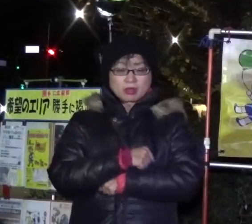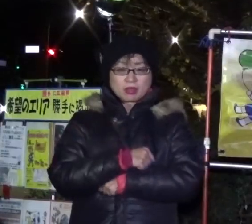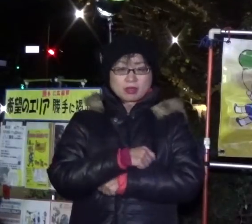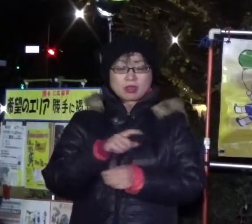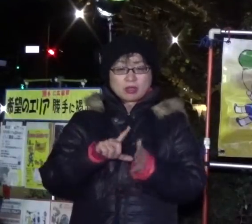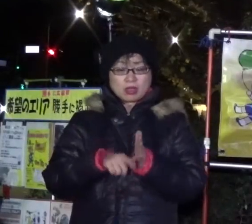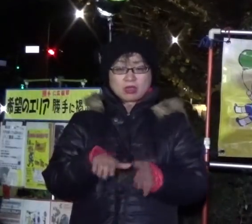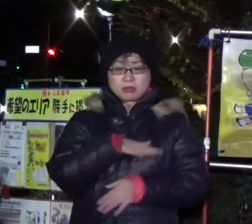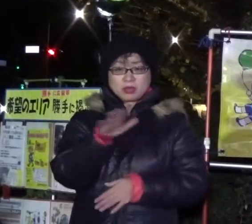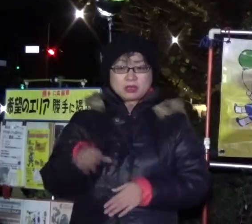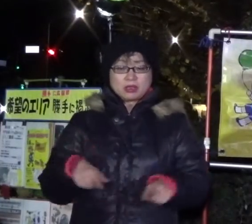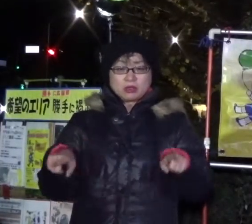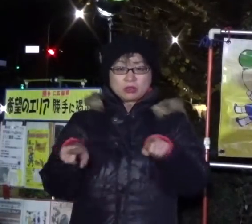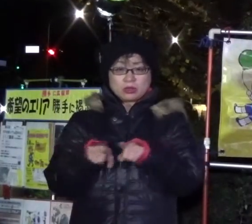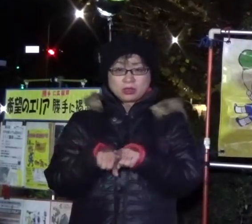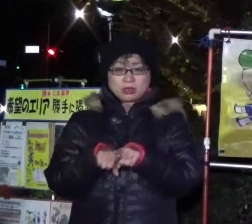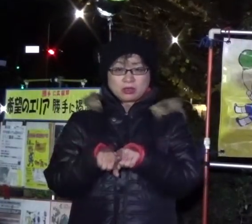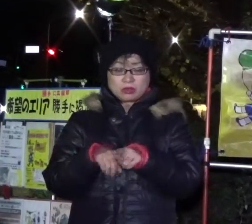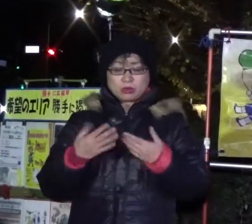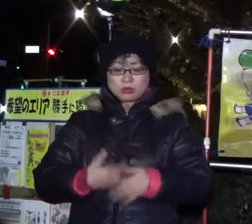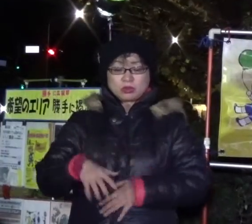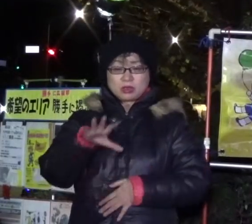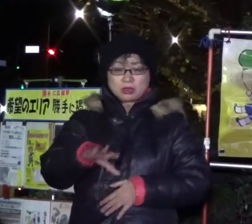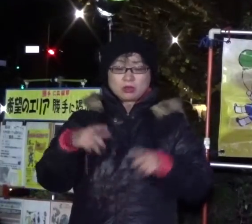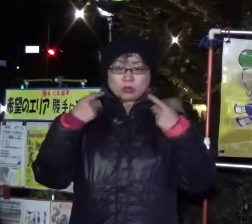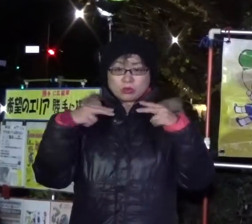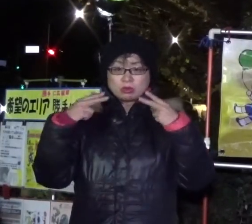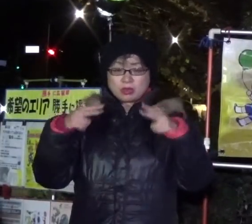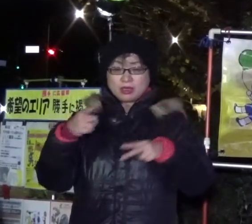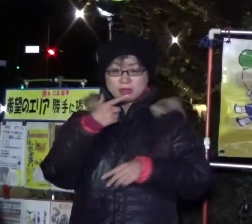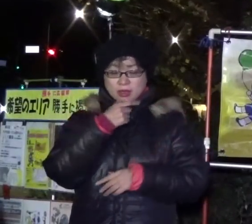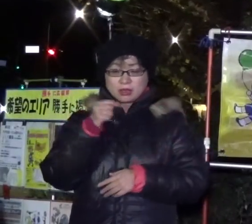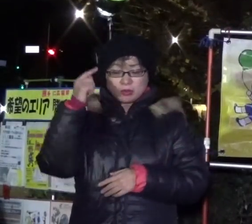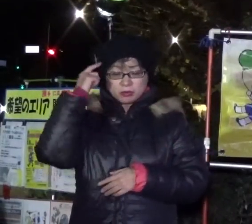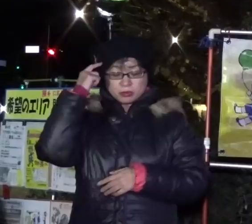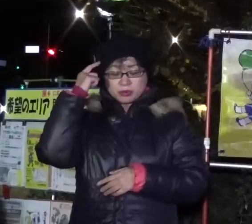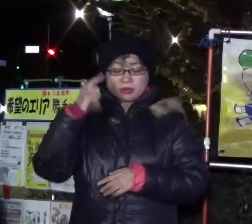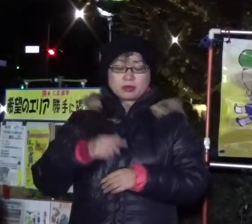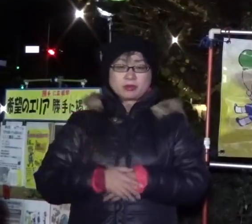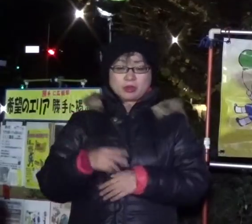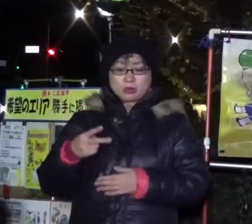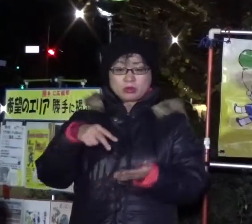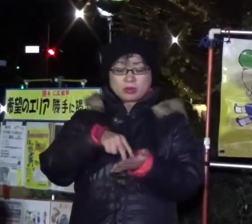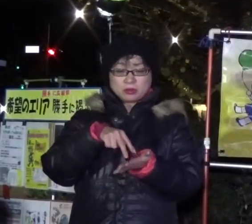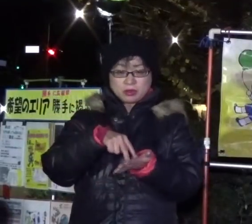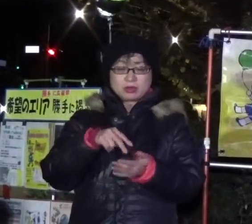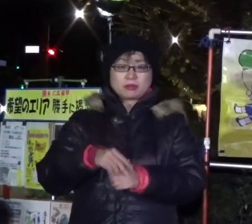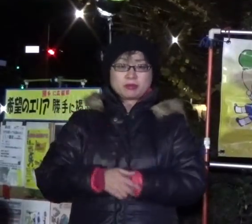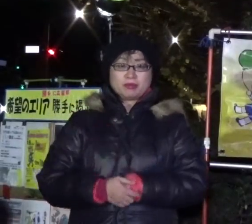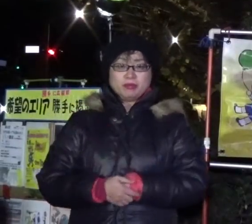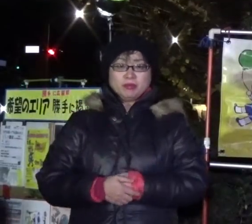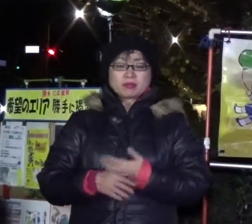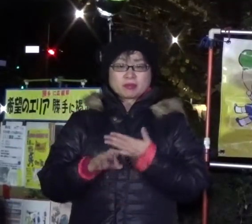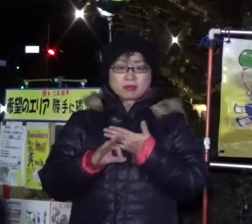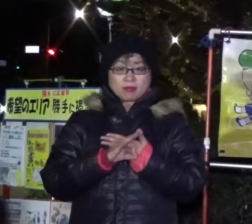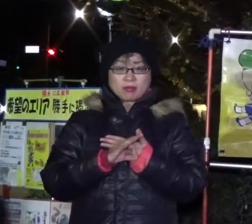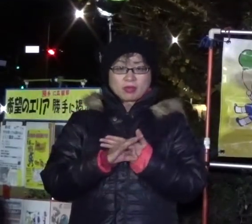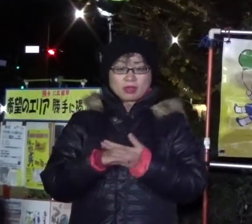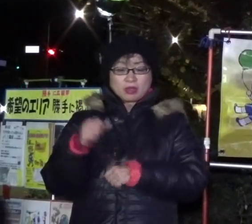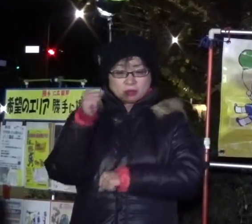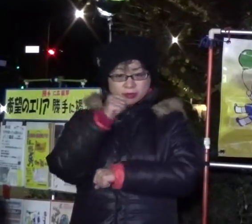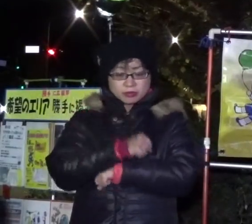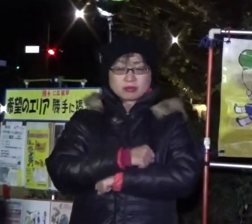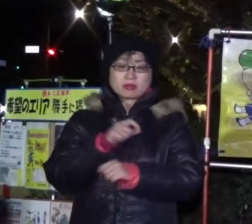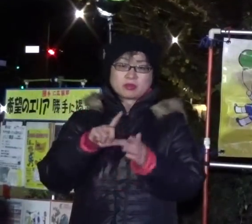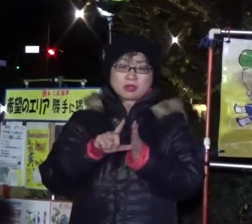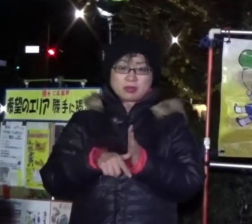一緒にこのふるさとを最後に歌いたいと思いまして、ここに立ちました。もし、お許しいただ